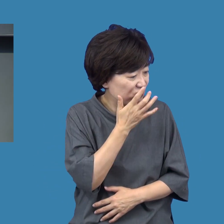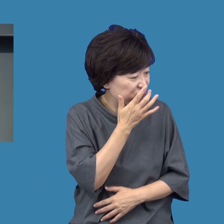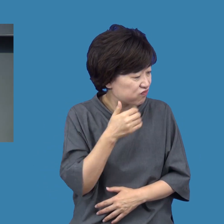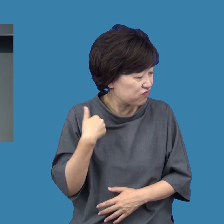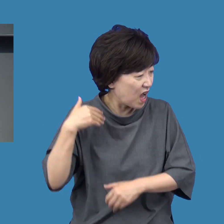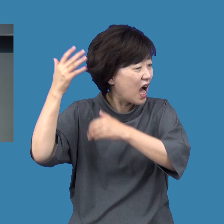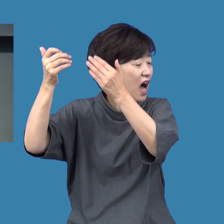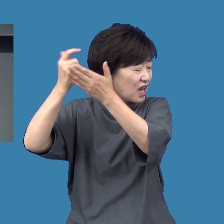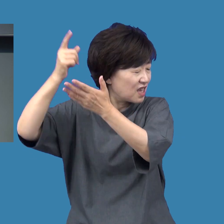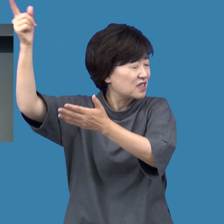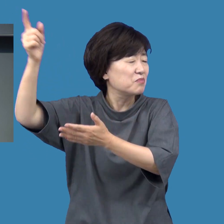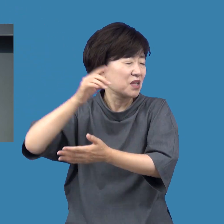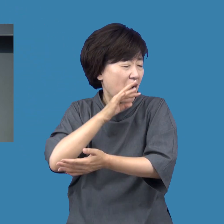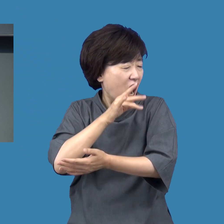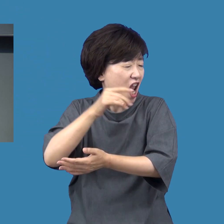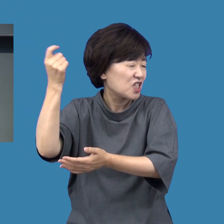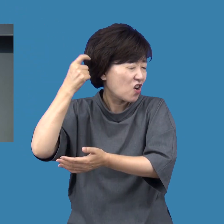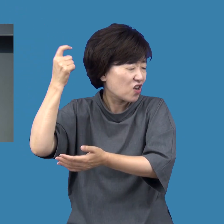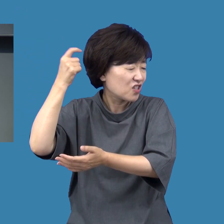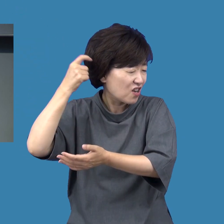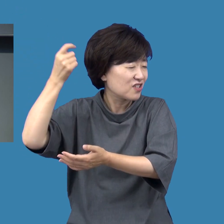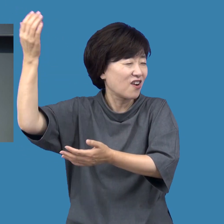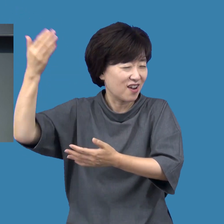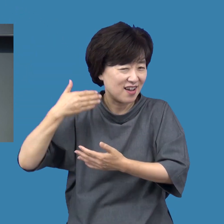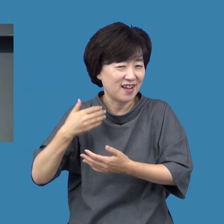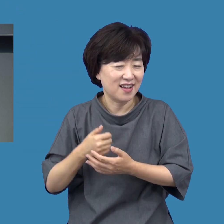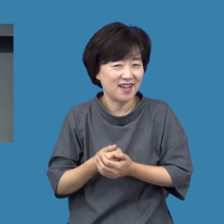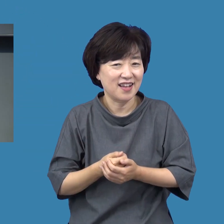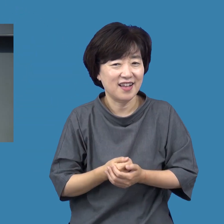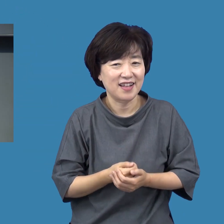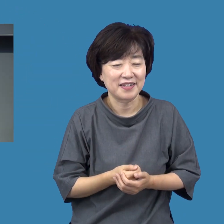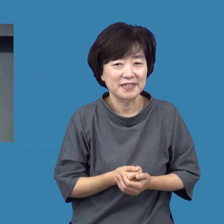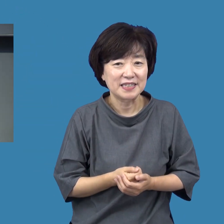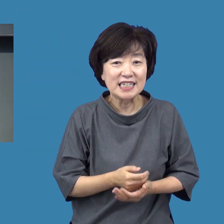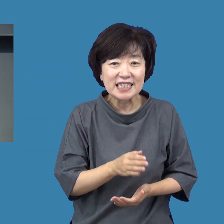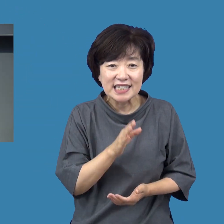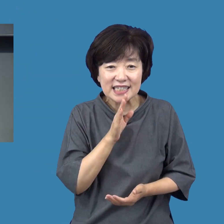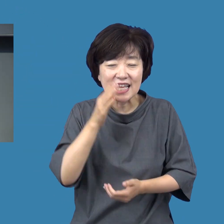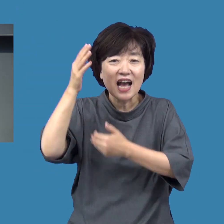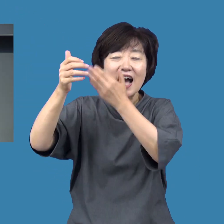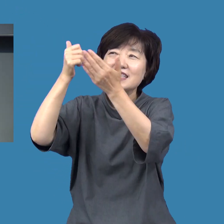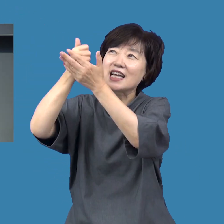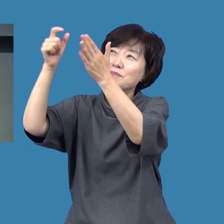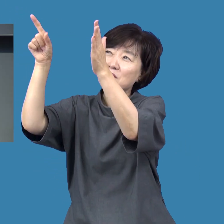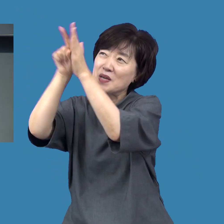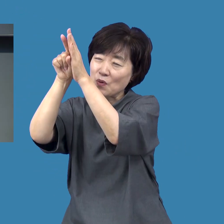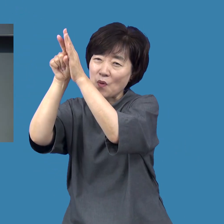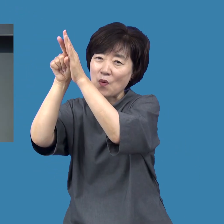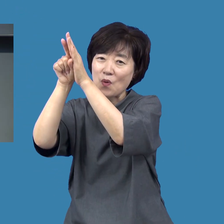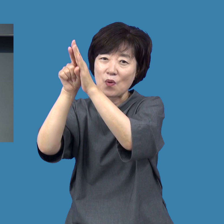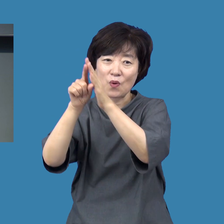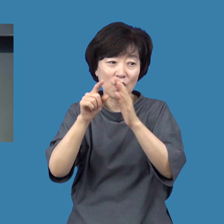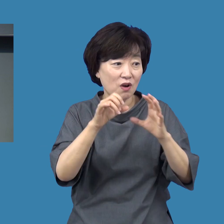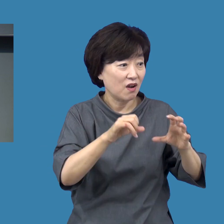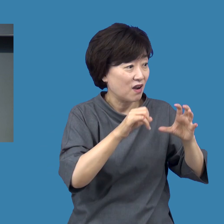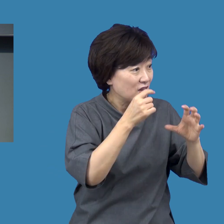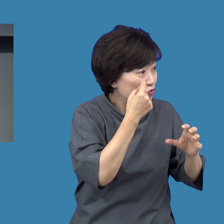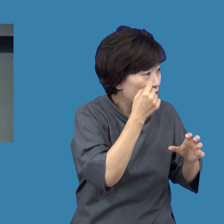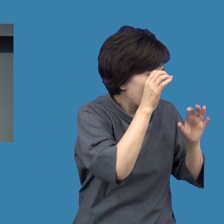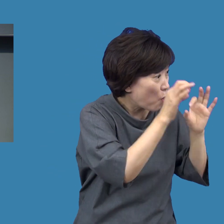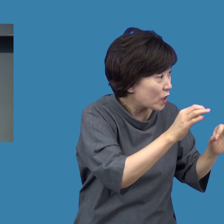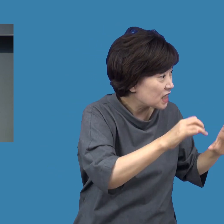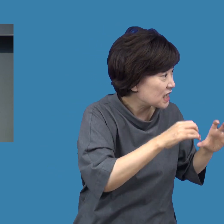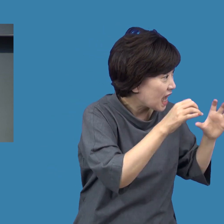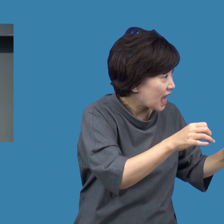거예요. 아멘. 그래서 진짜로 하나님을 믿고 보이는 세계가 전부가 아니라고 하는 것을 믿는